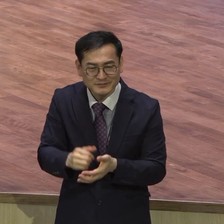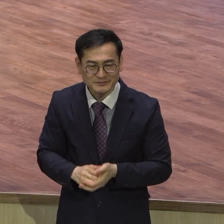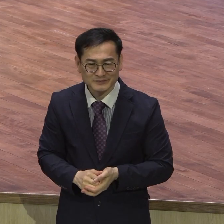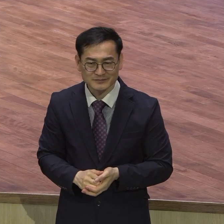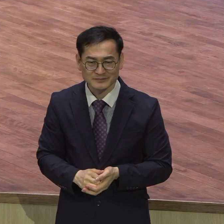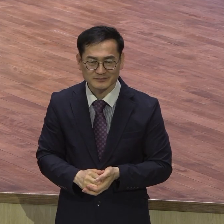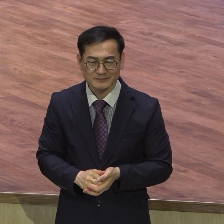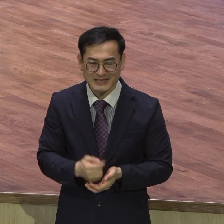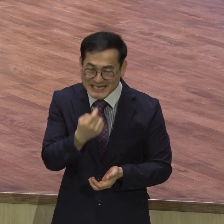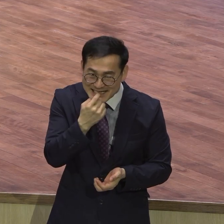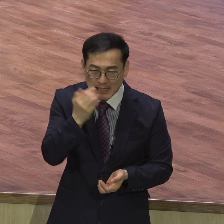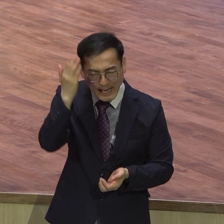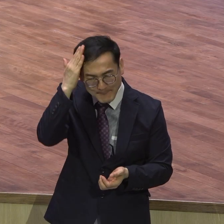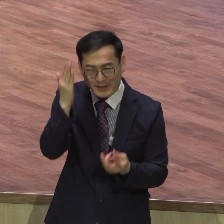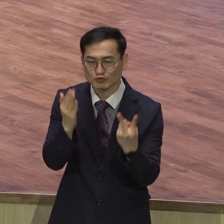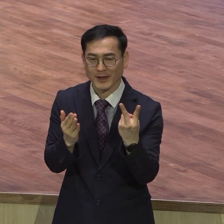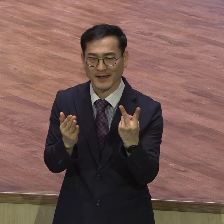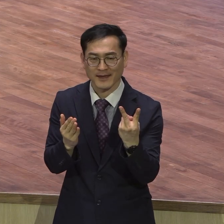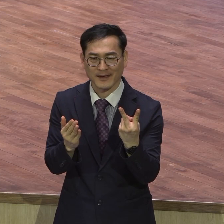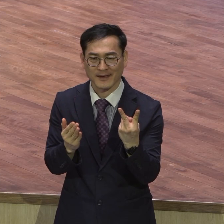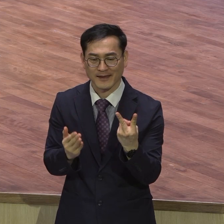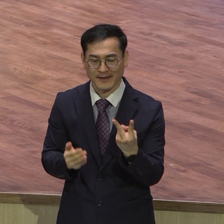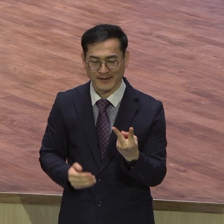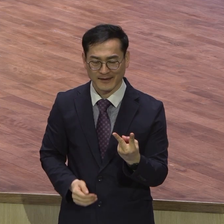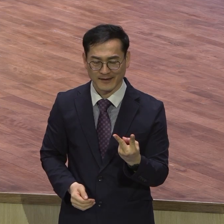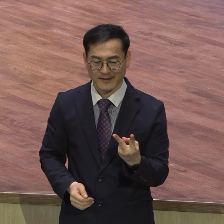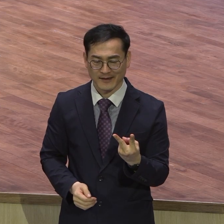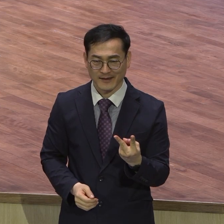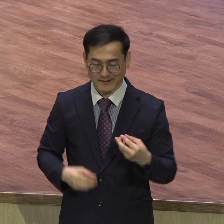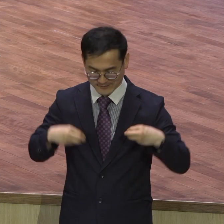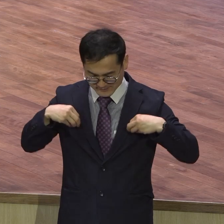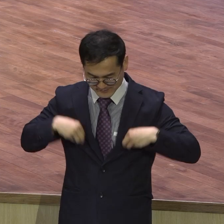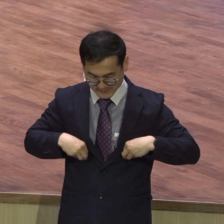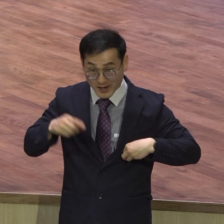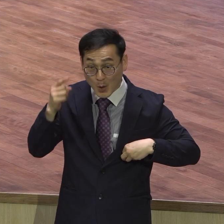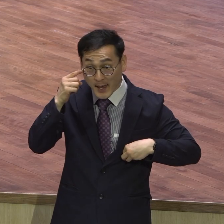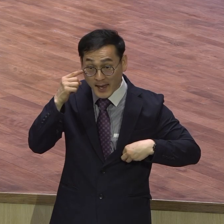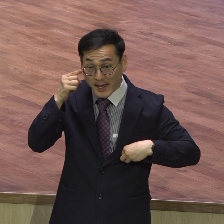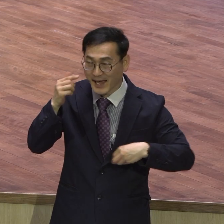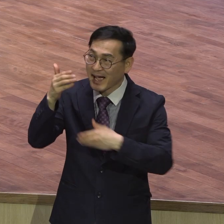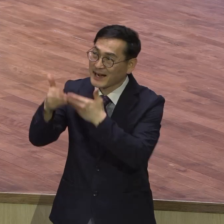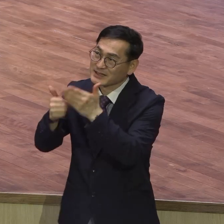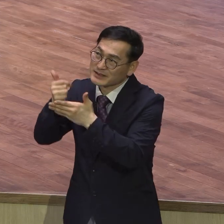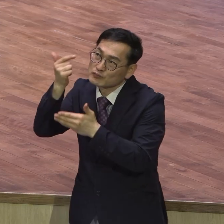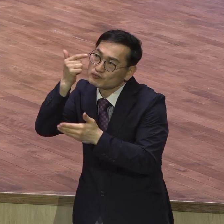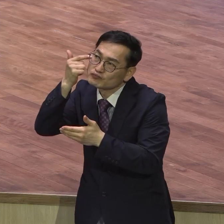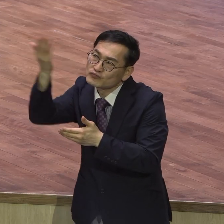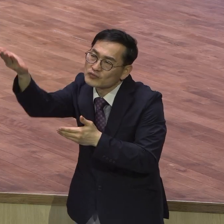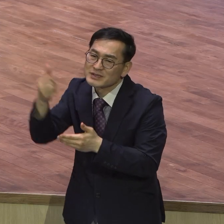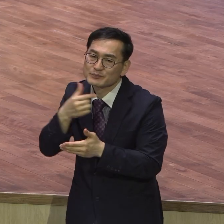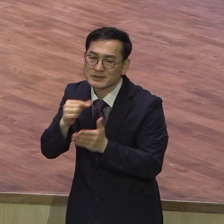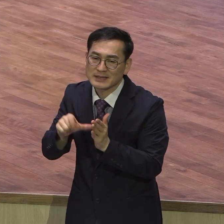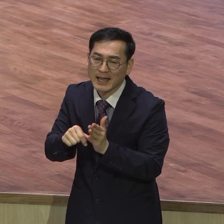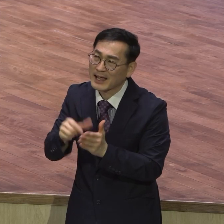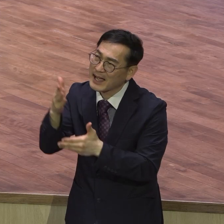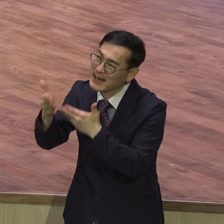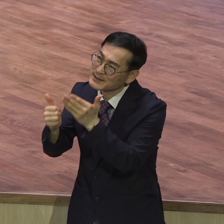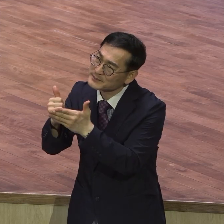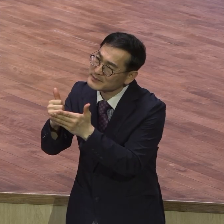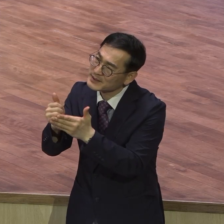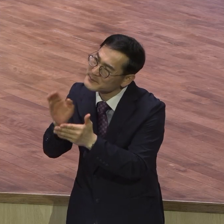돌을 그렇게 넣었는데 왜 넣느냐 하나님의 뜻을 물을 때 하는 뜻이 맞습니까 안